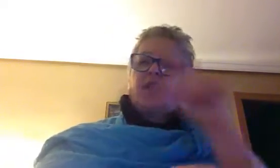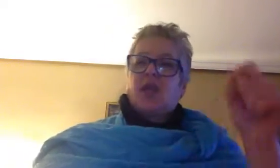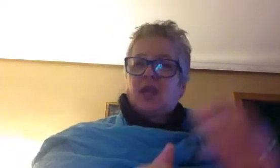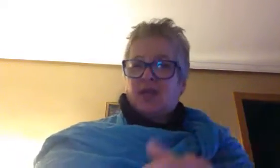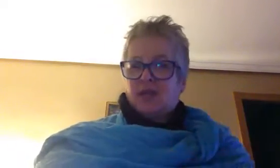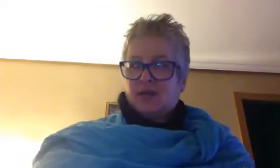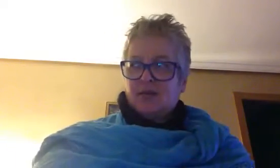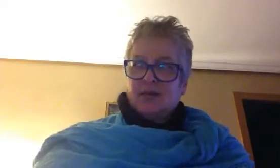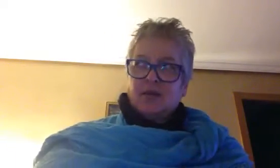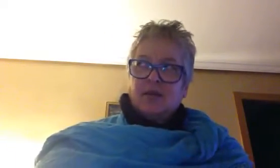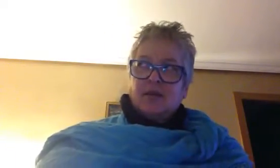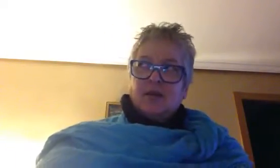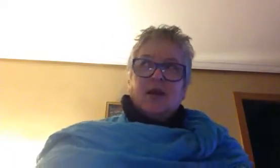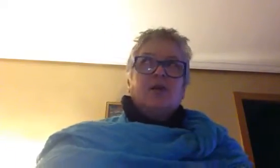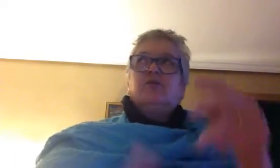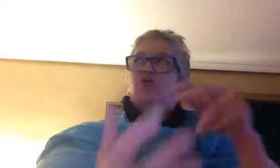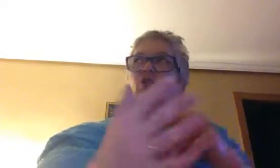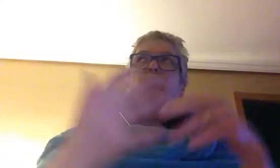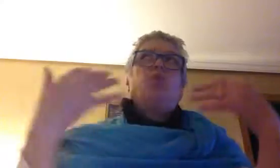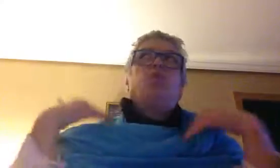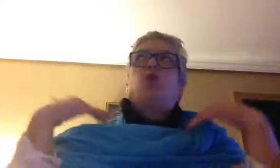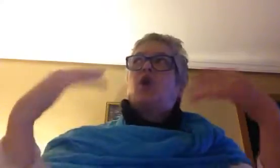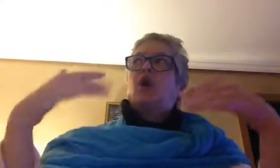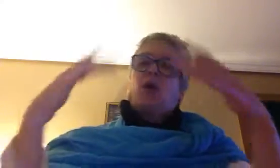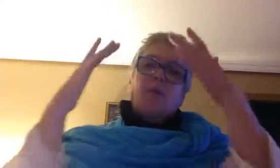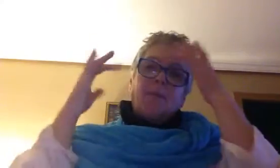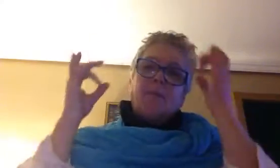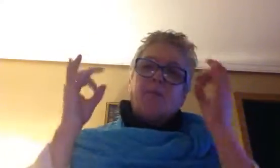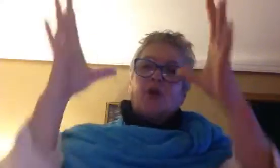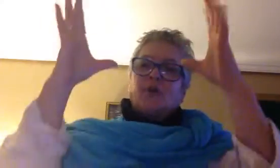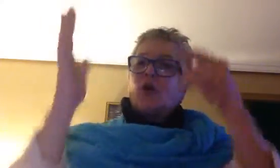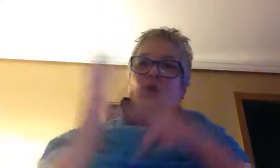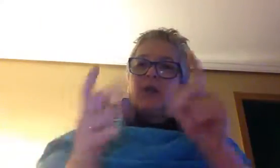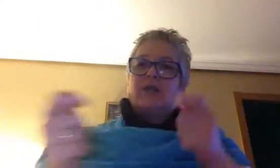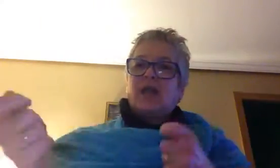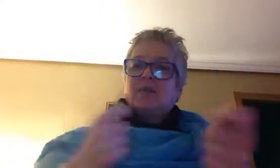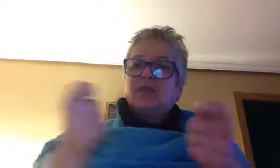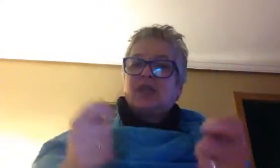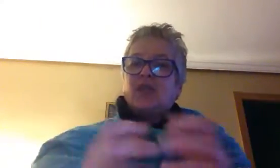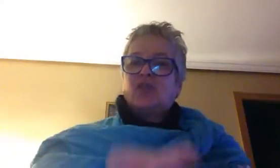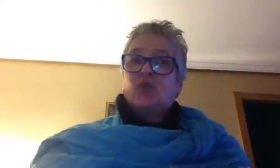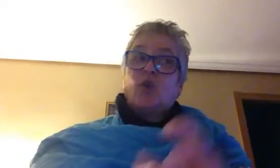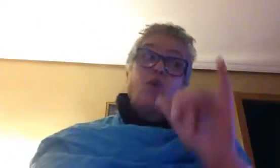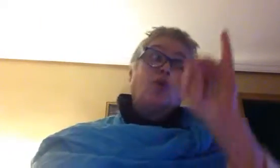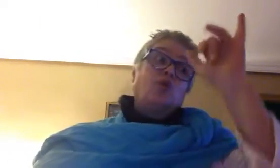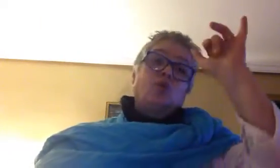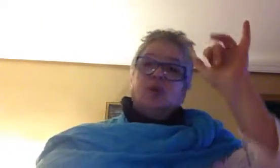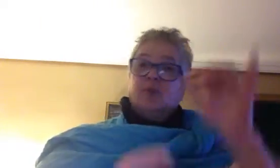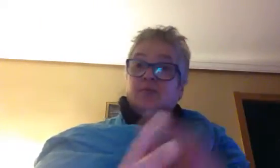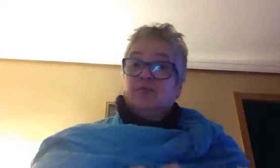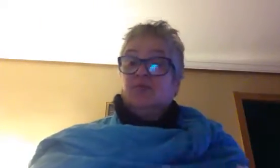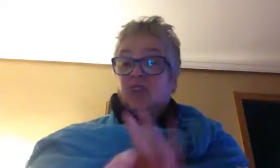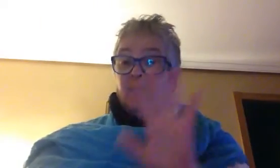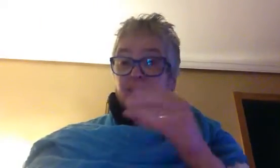Que tenga victoria quien se la merece y tengan en cuenta que ahí la lucha desea